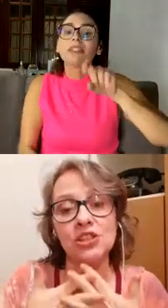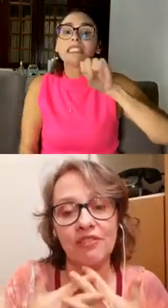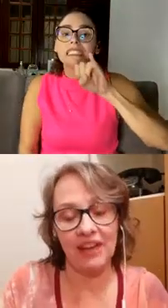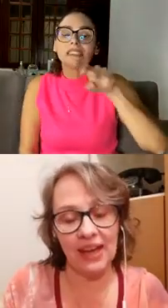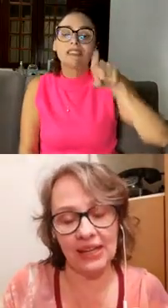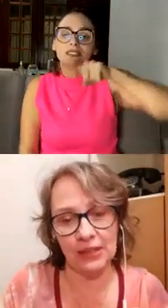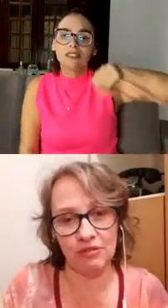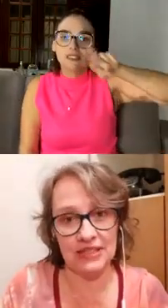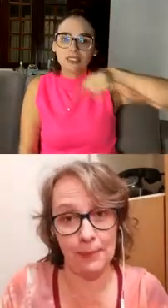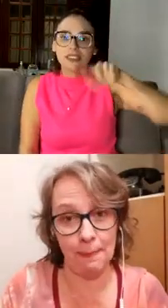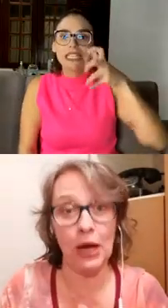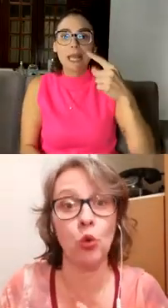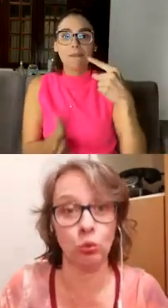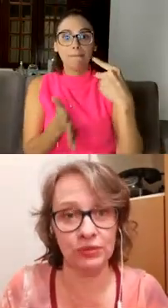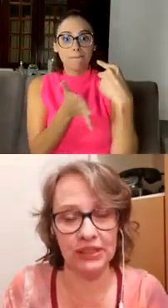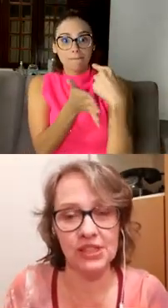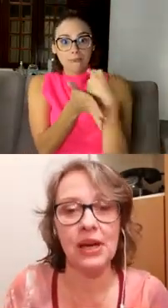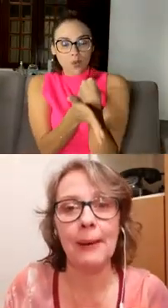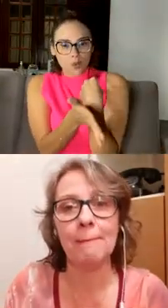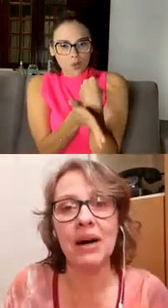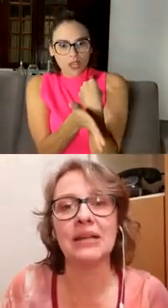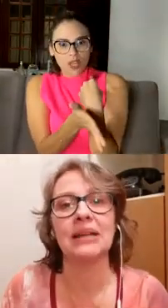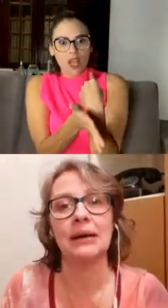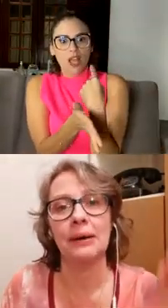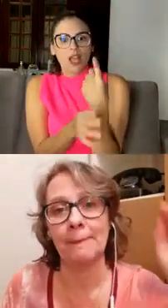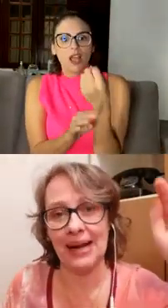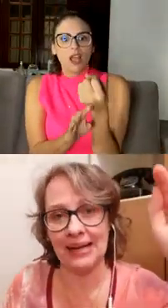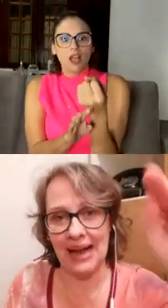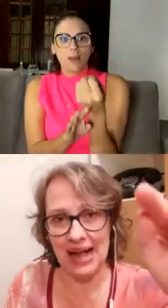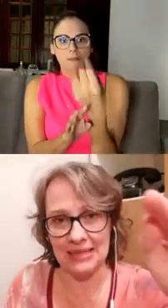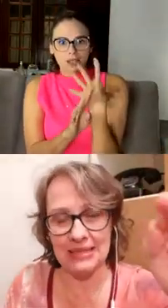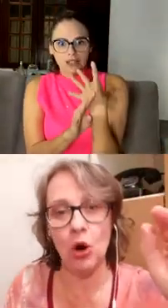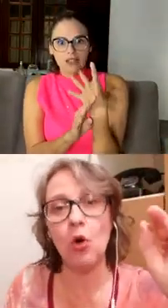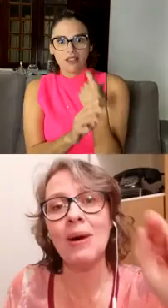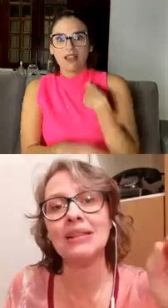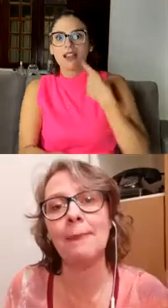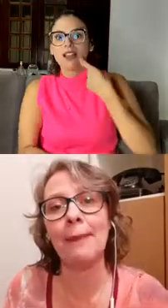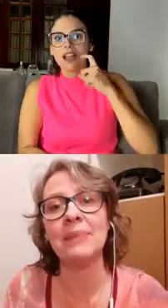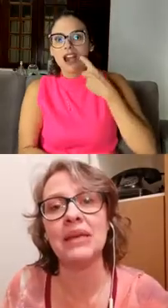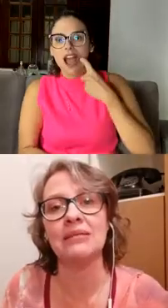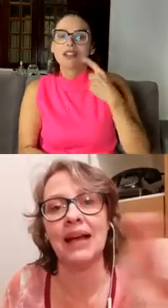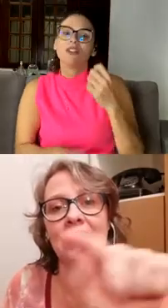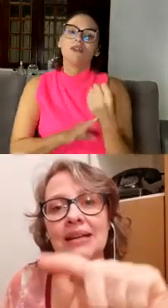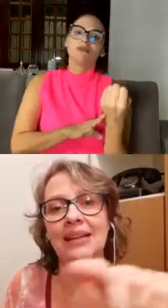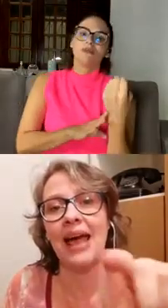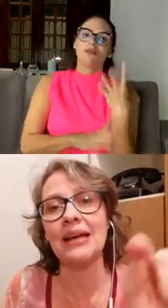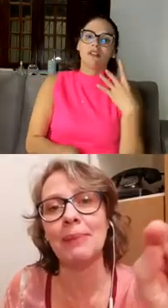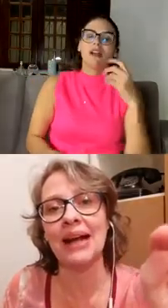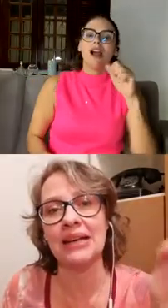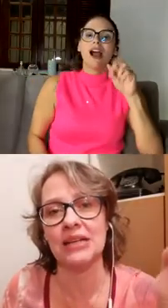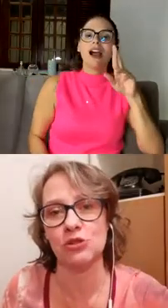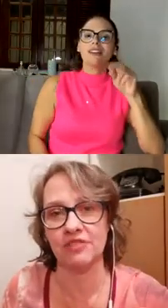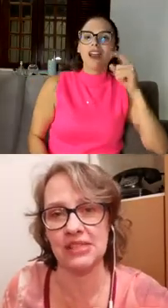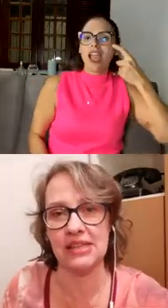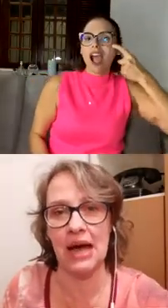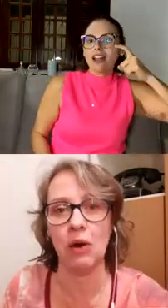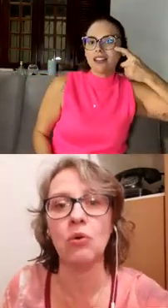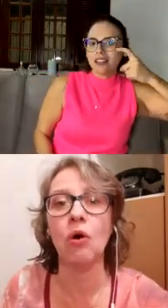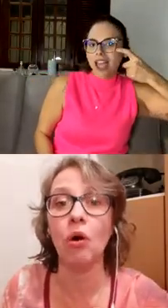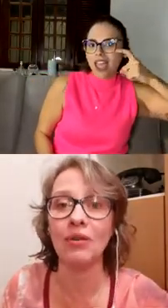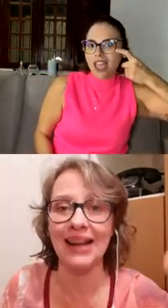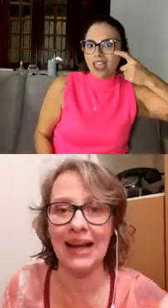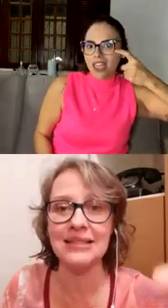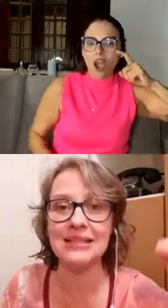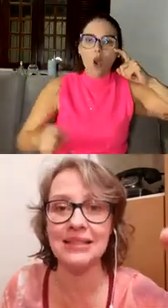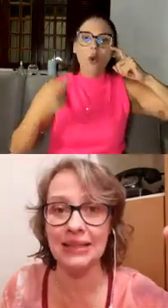Quem tiver querendo fazer perguntas, manda para a Grazi ou manda para mim. Tá ali, Andréia Magalhães Oficial